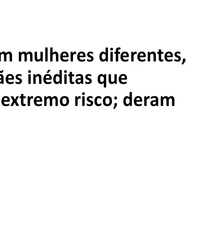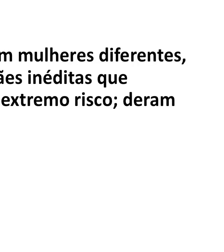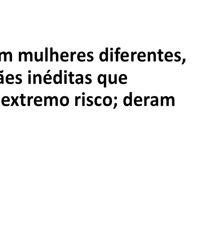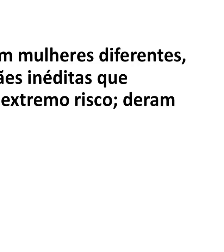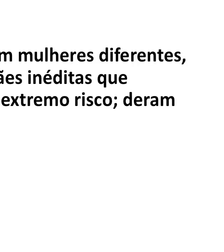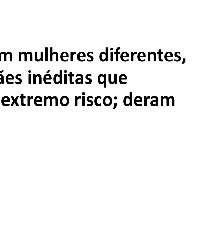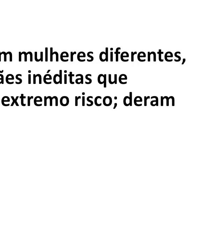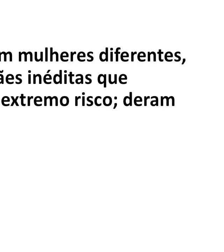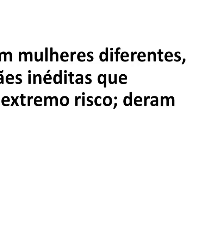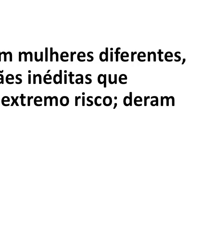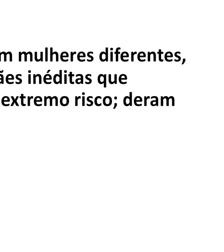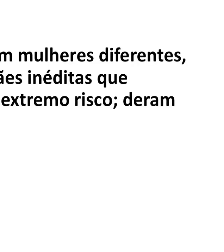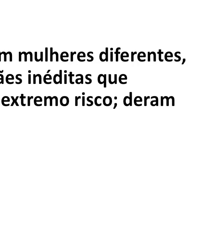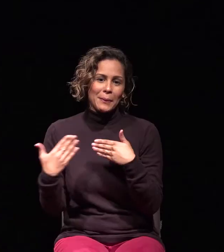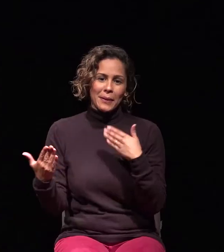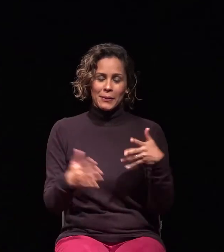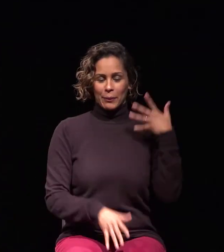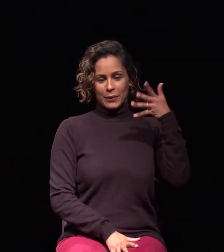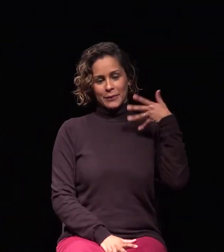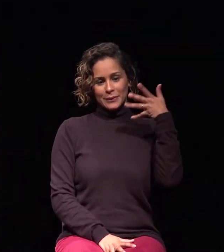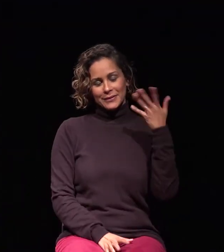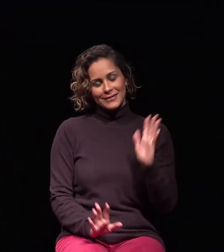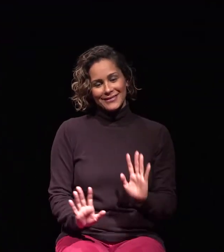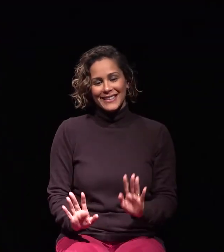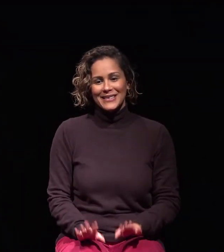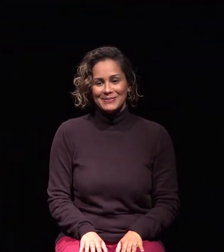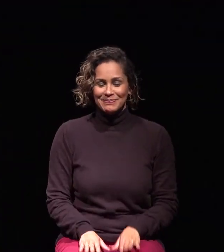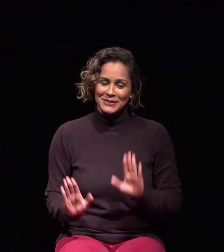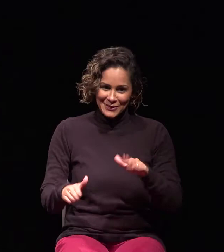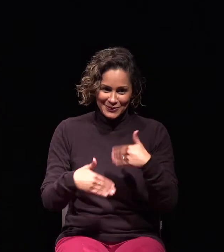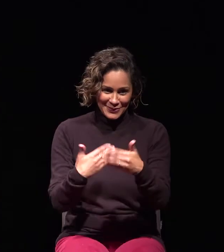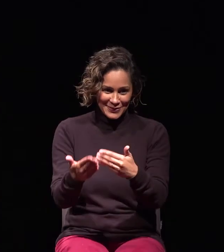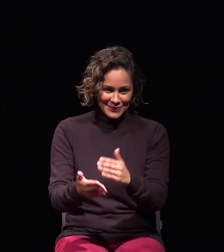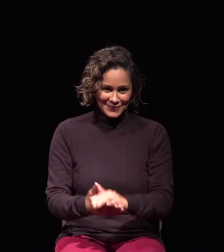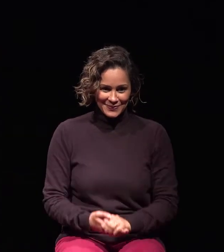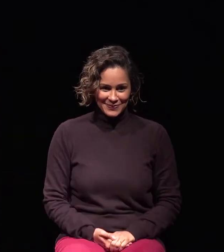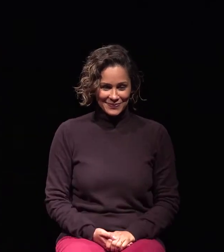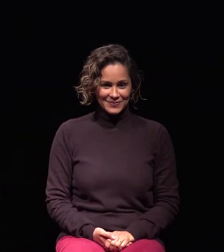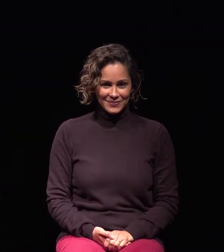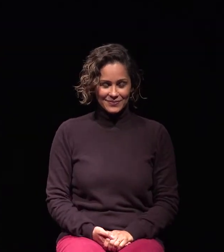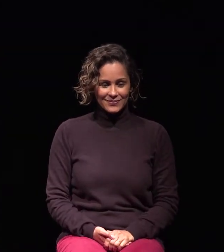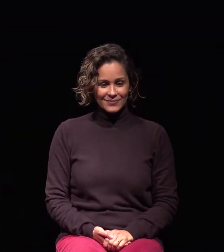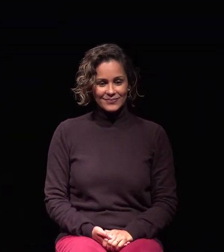Do que ficar assim, falando. Mas vamos ver.